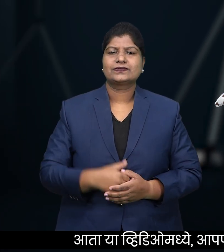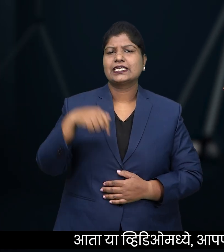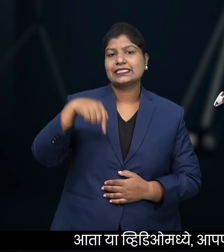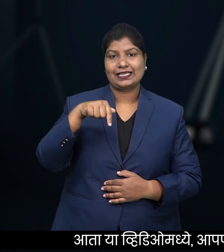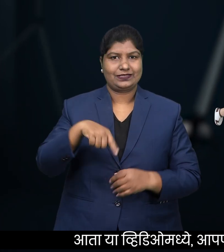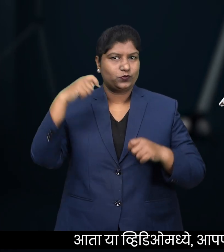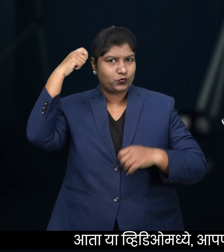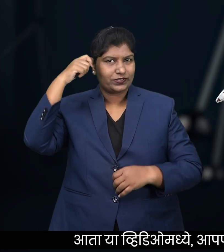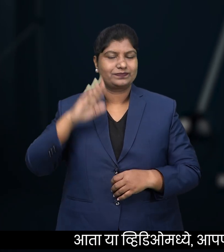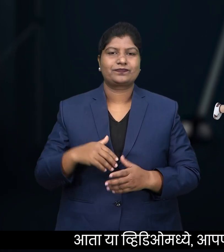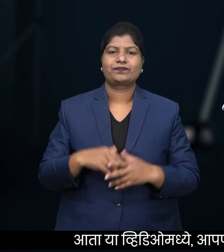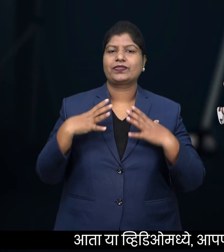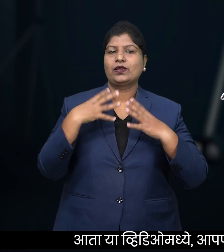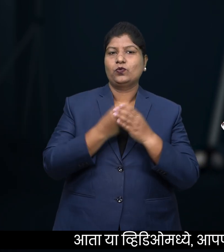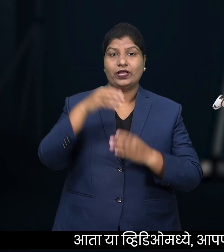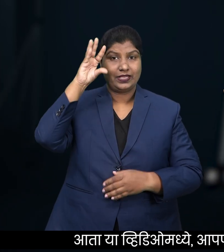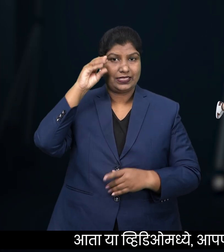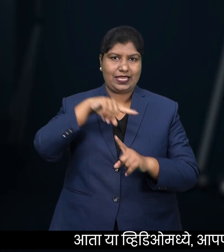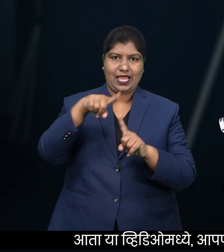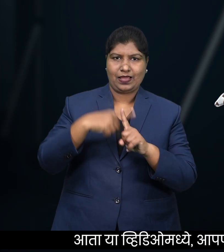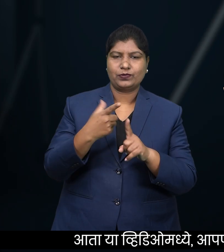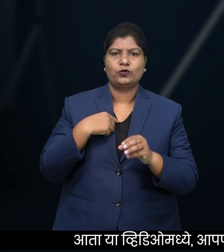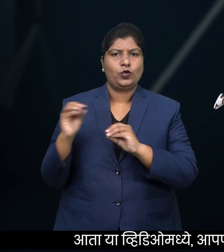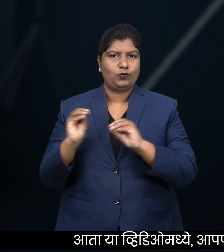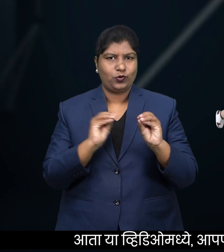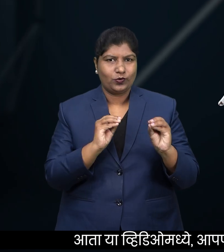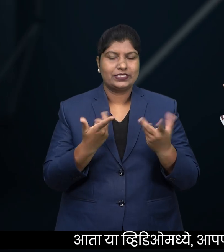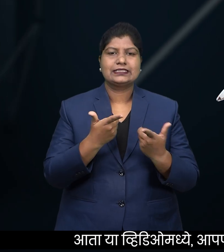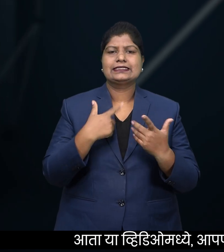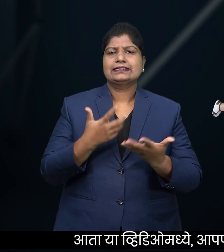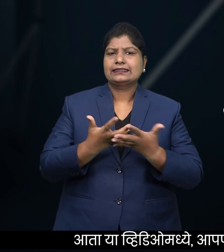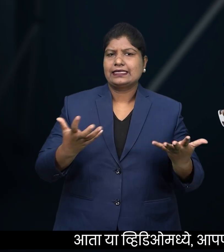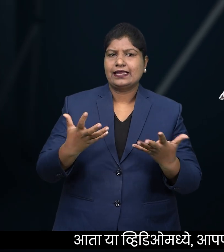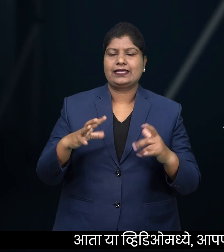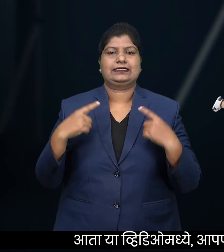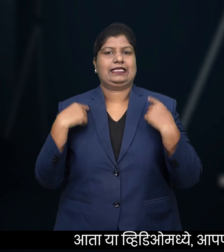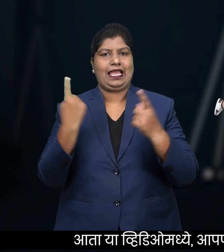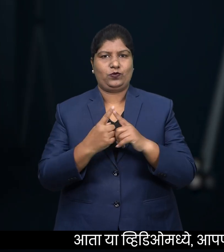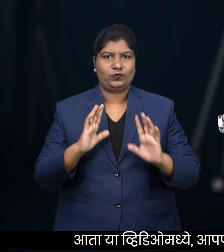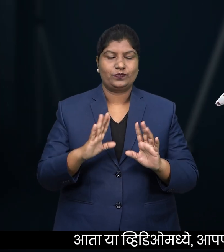आता या व्हिडिओमध्ये आपण गती आणि मापन वर्ग 6वी विज्ञान